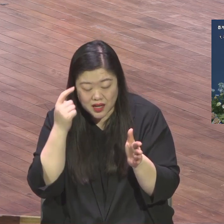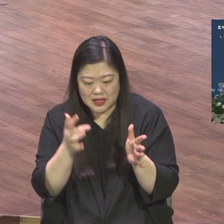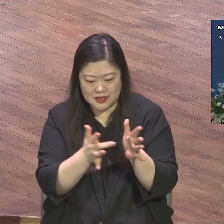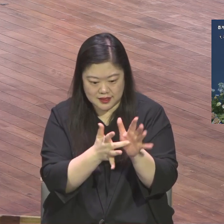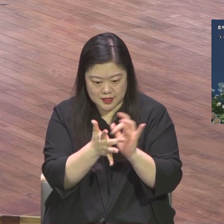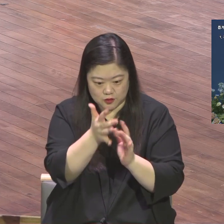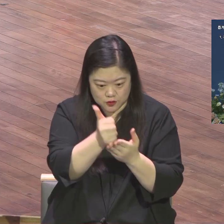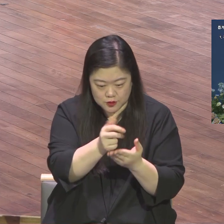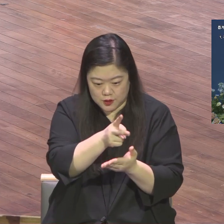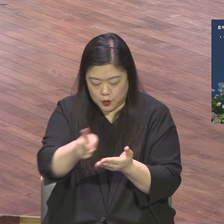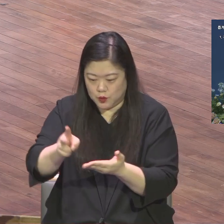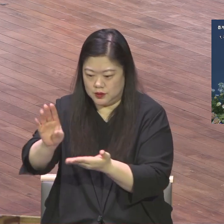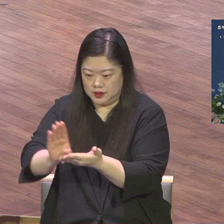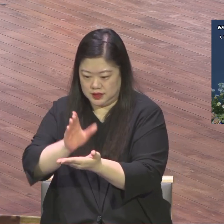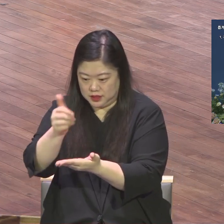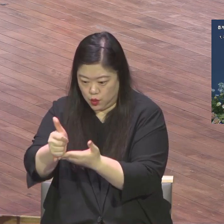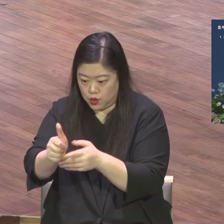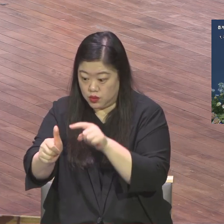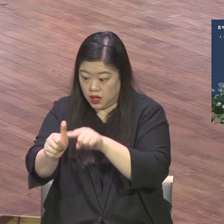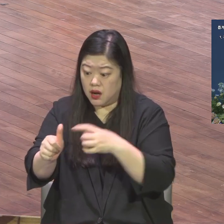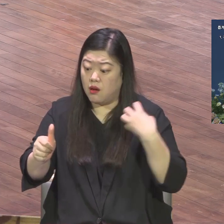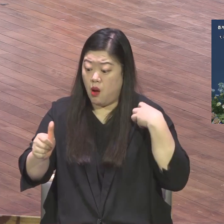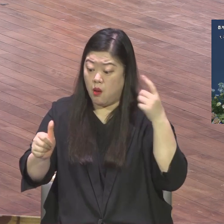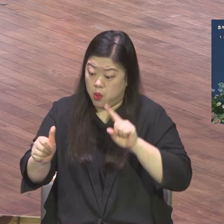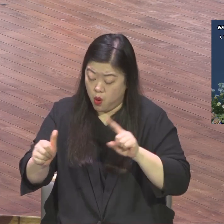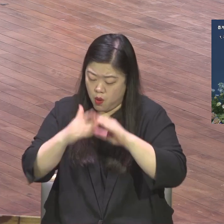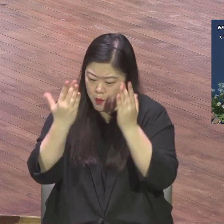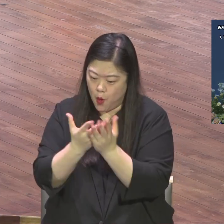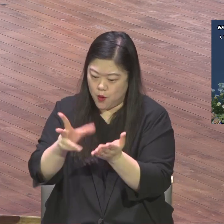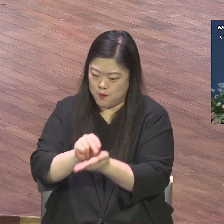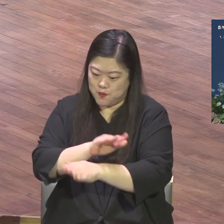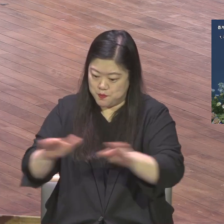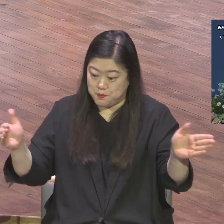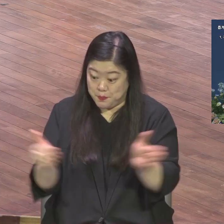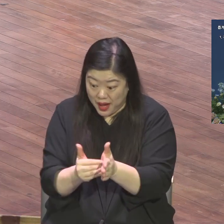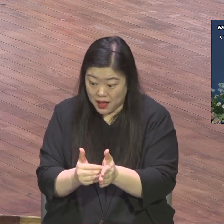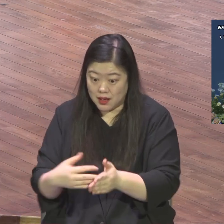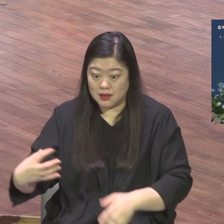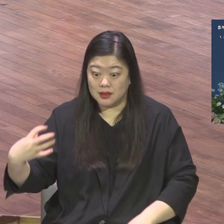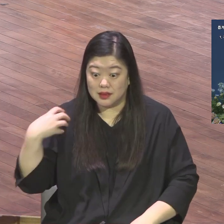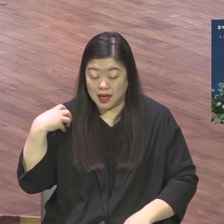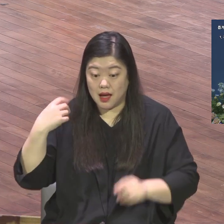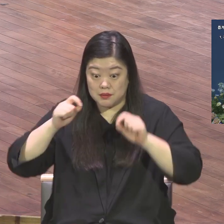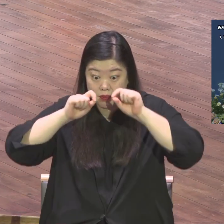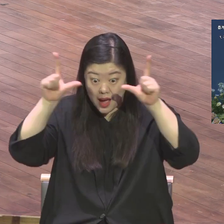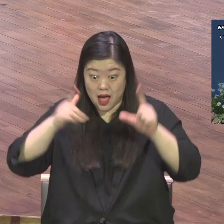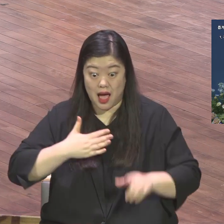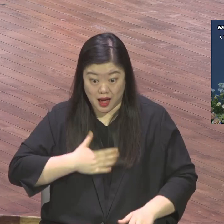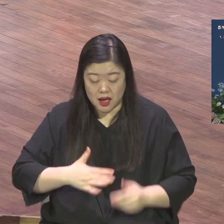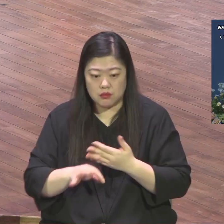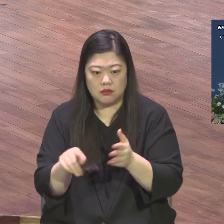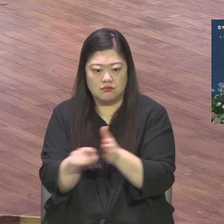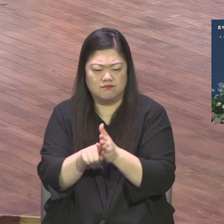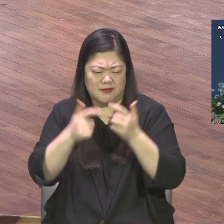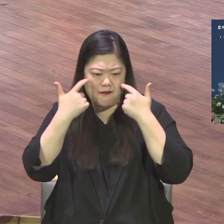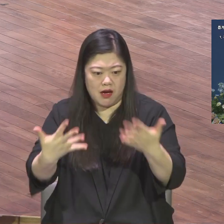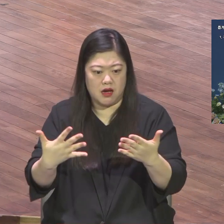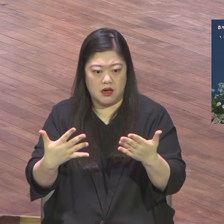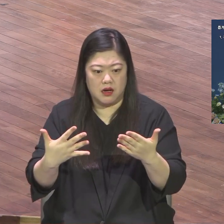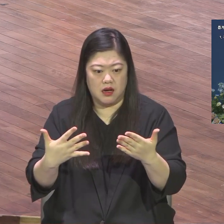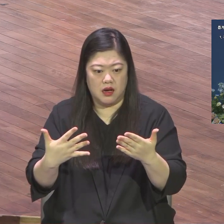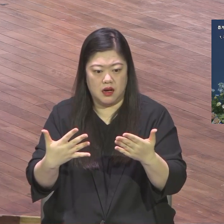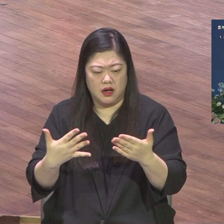모든 문제 해결될 때 답이 안 나서 그래. 답이 안 나면 흔들어 보면 알아요. 흔들려요.